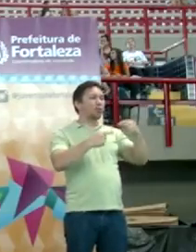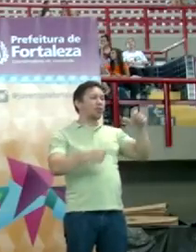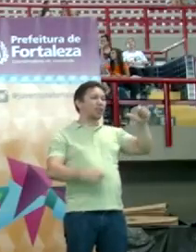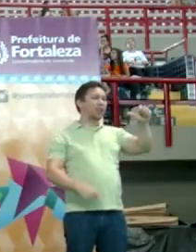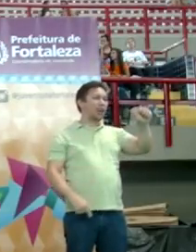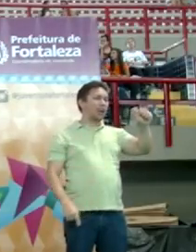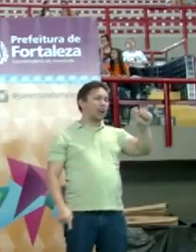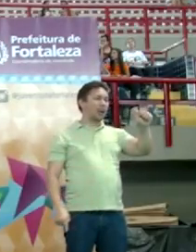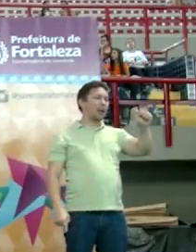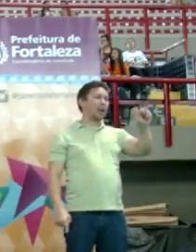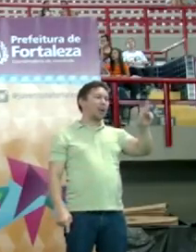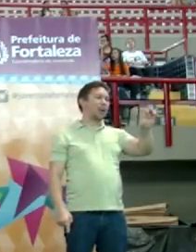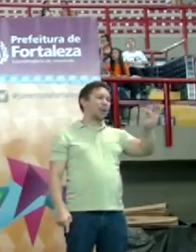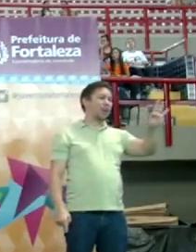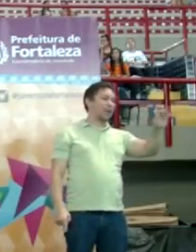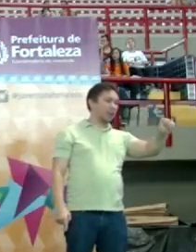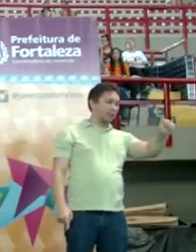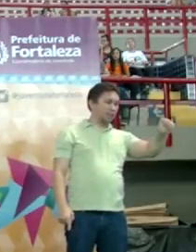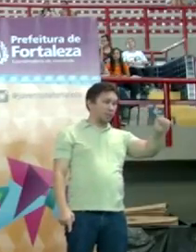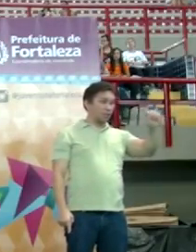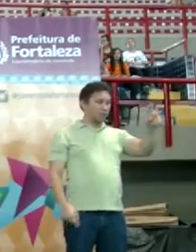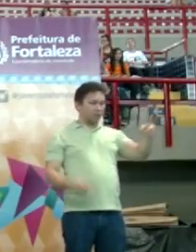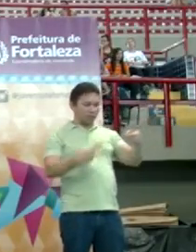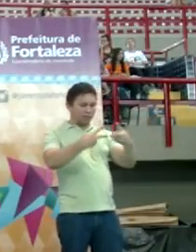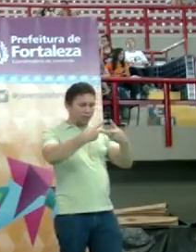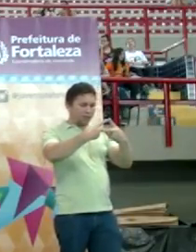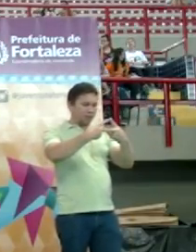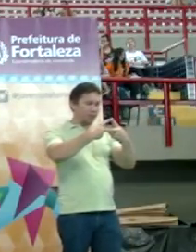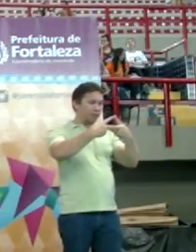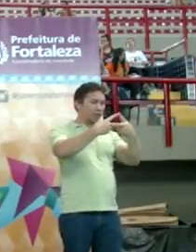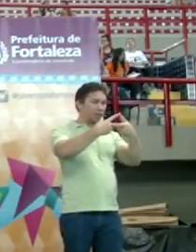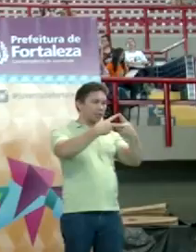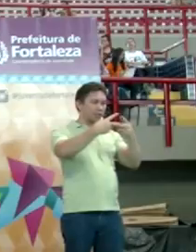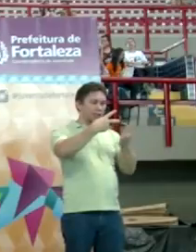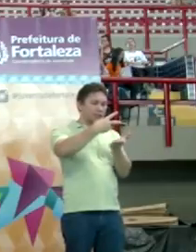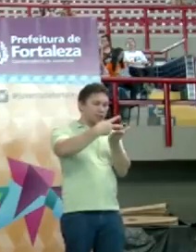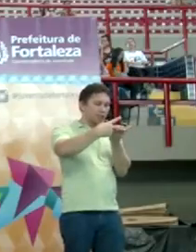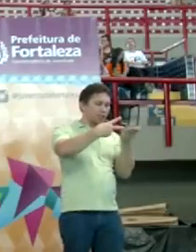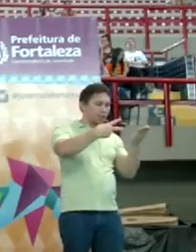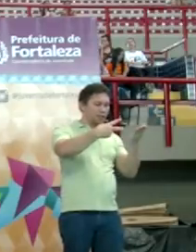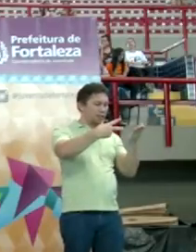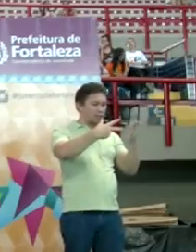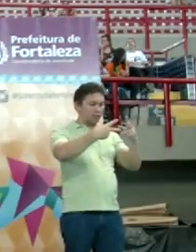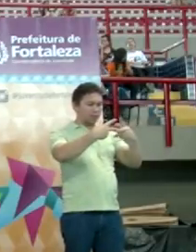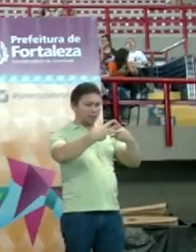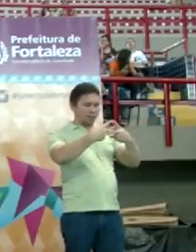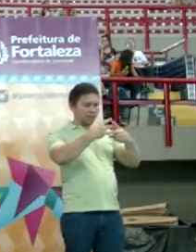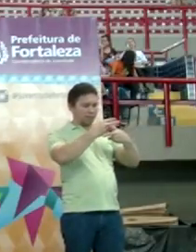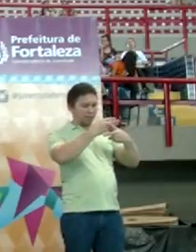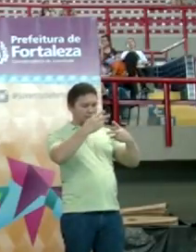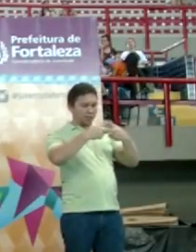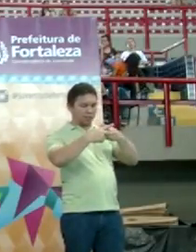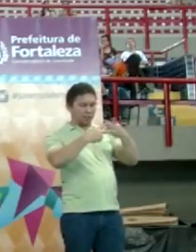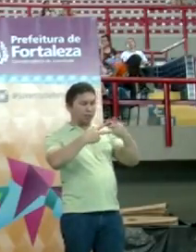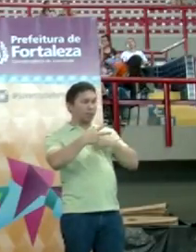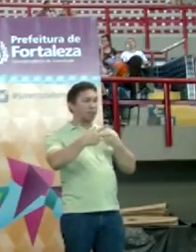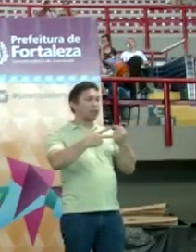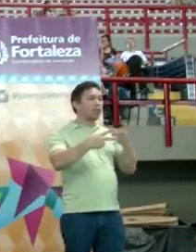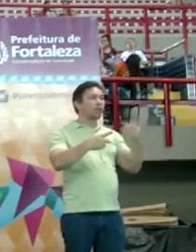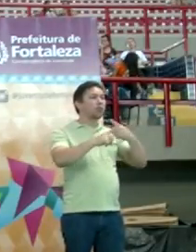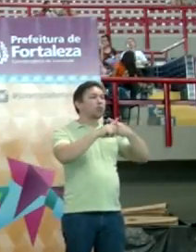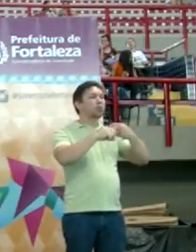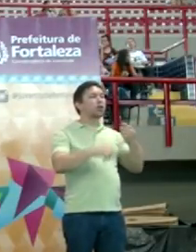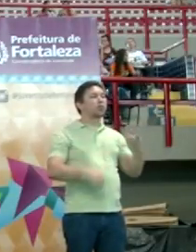lado vira aresta. Então se eu tiver triângulo, é só pegar quantos triângulos tem e multiplicar o número de triângulos